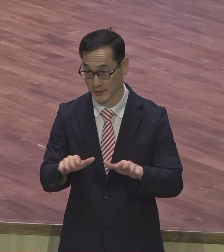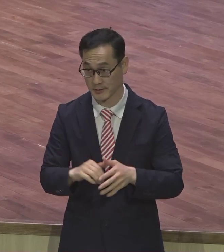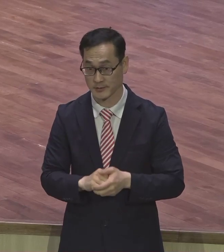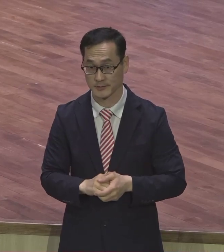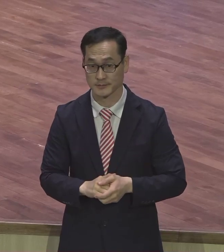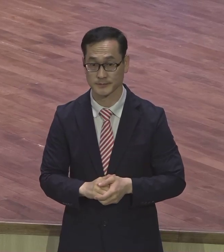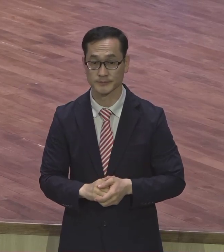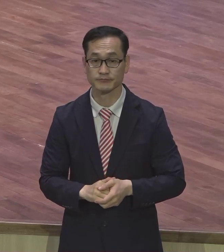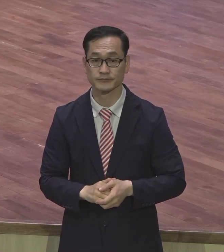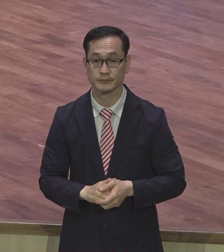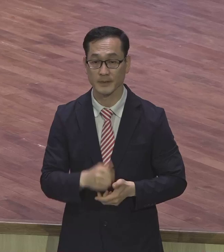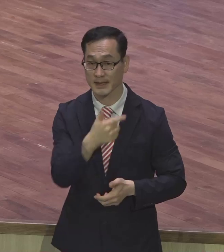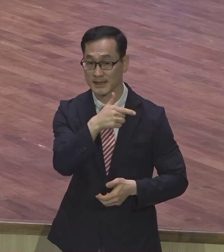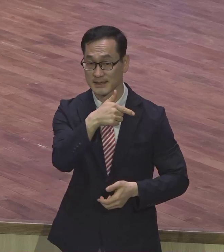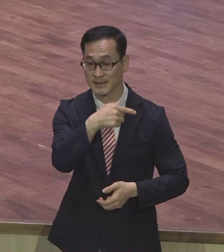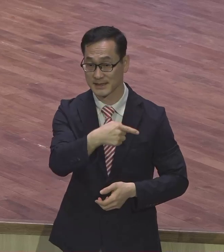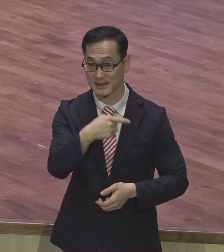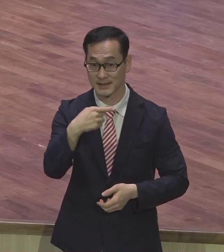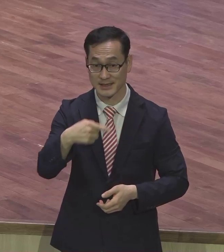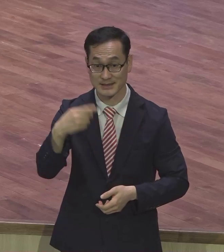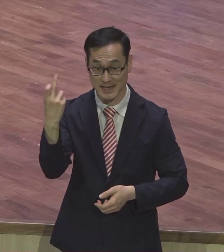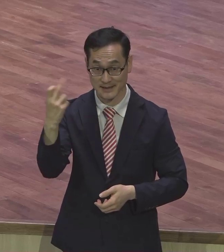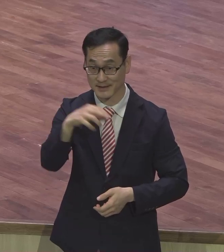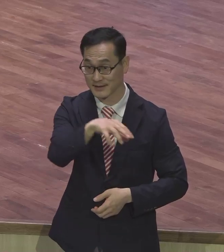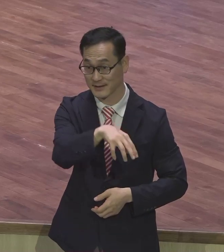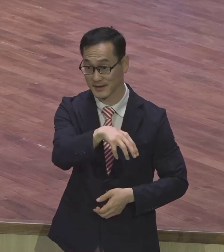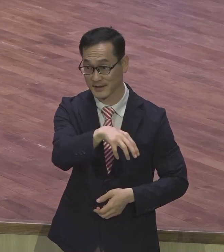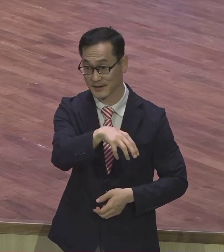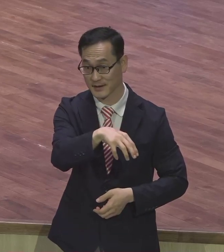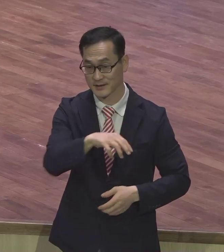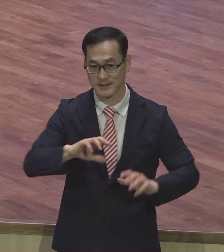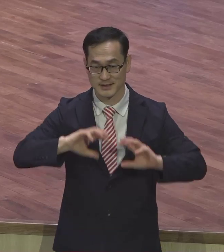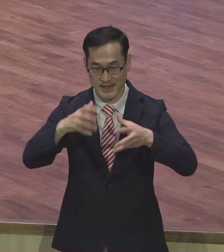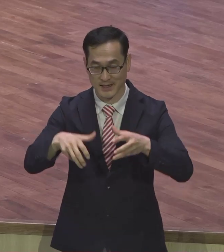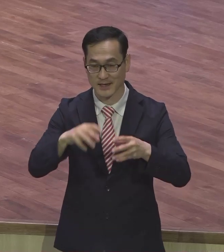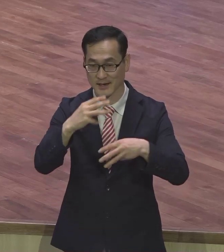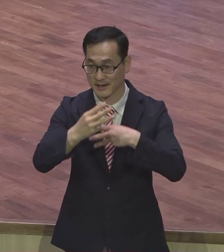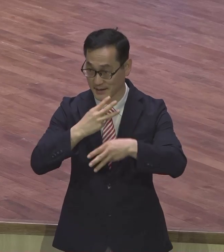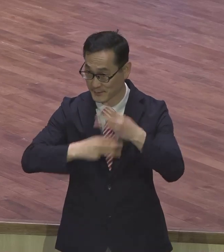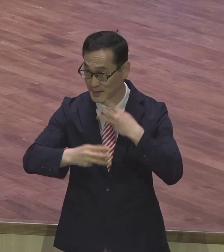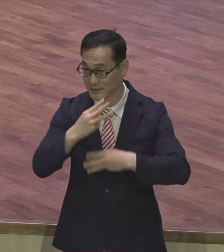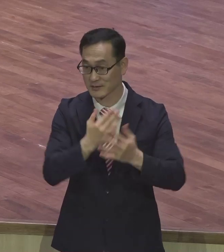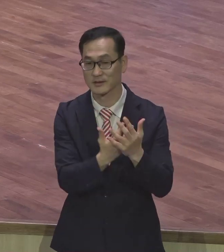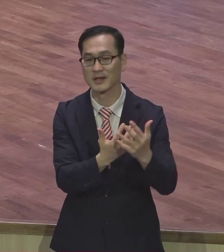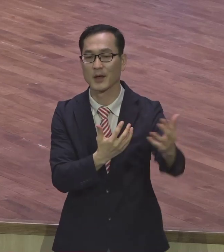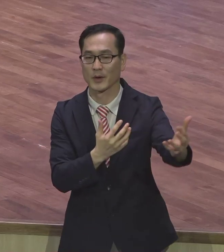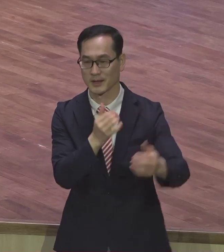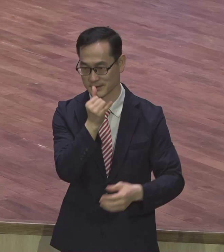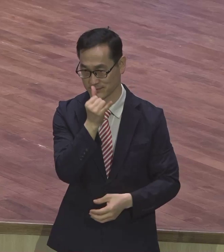킨텍스에서 WRC가 그렇게 세계 랩렛 대회가 진행이 됩니다.